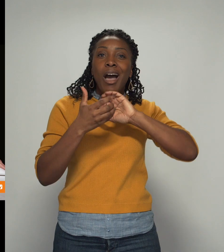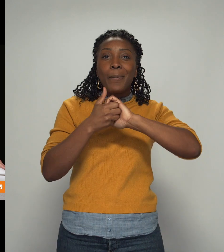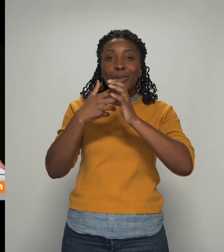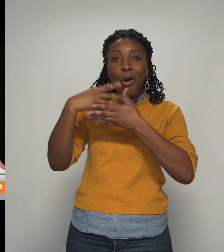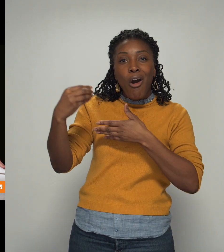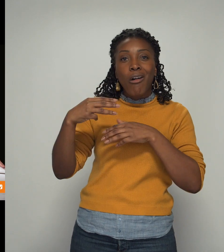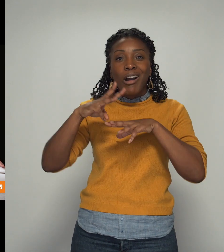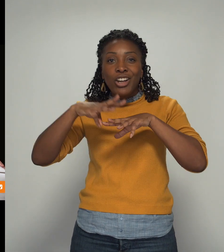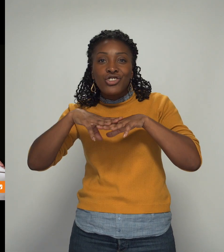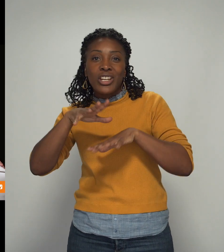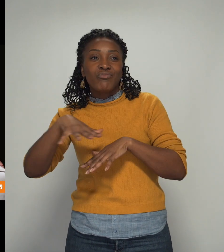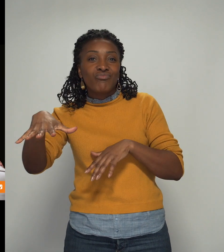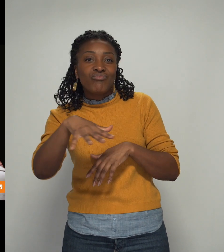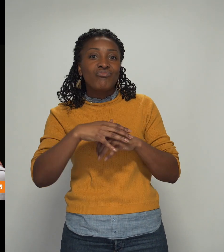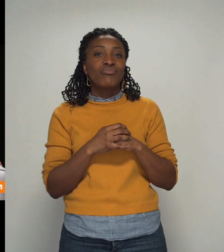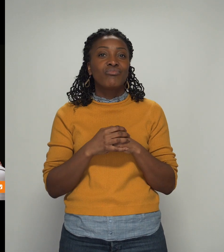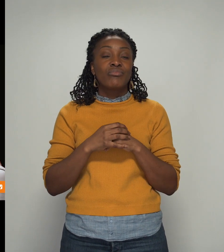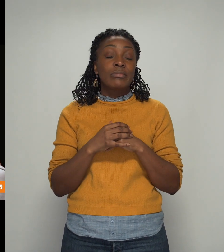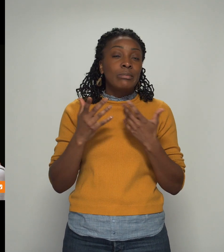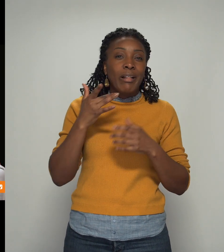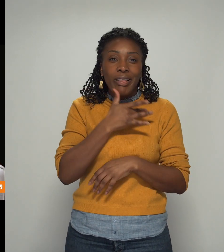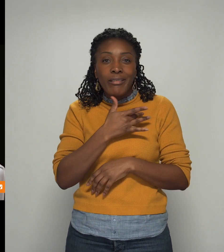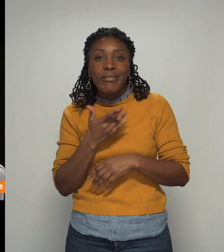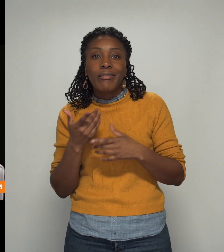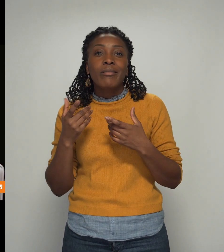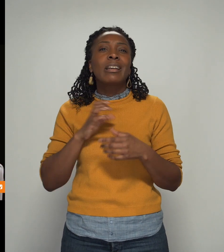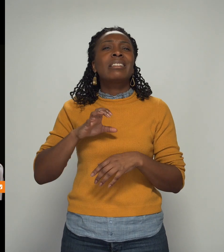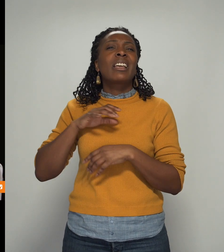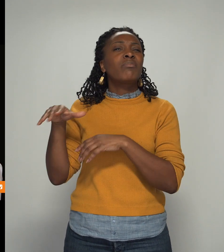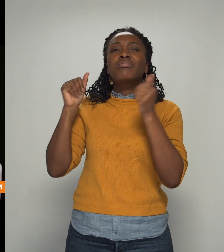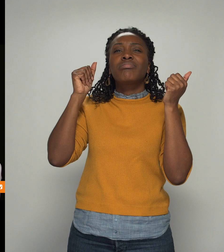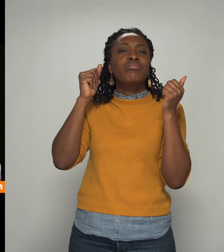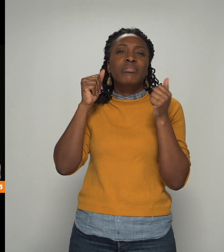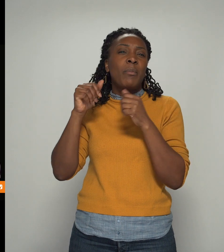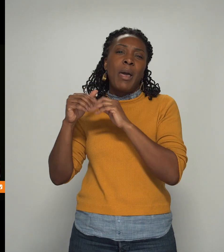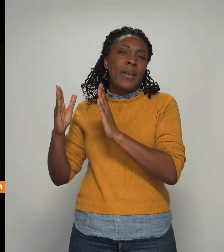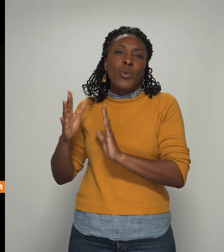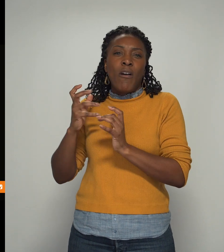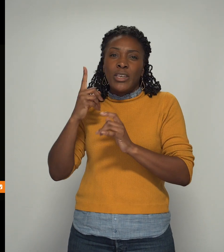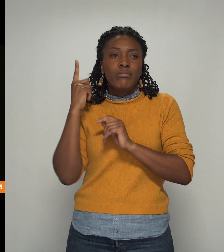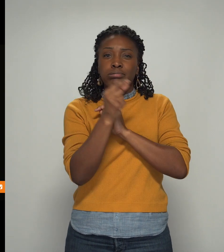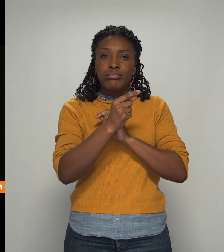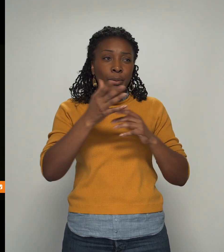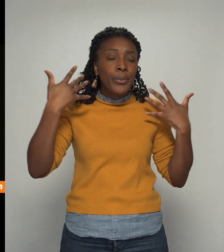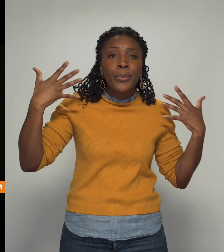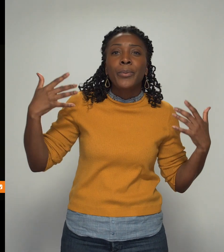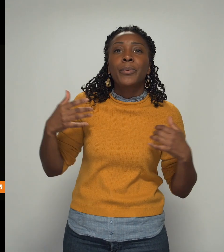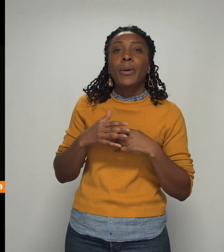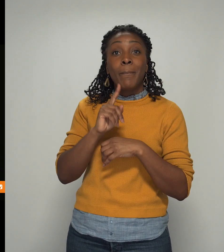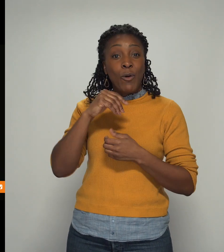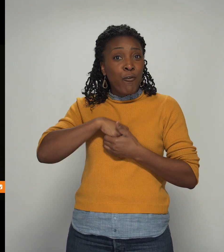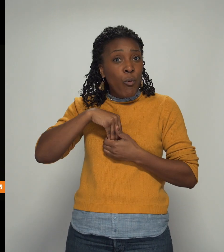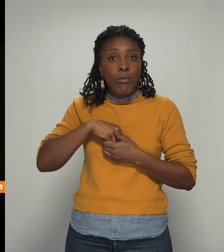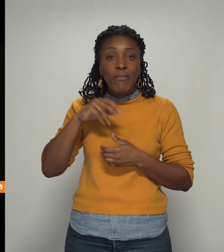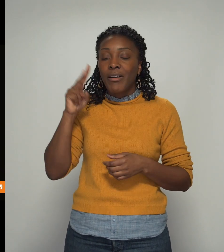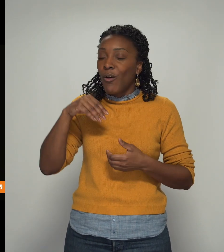dehors, dans le quartier, connaître mes premiers vices, échapper un peu à la réalité de la maison. Mais néanmoins, j'avais cette crainte de Dieu. Au